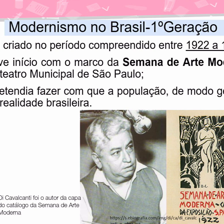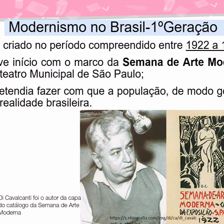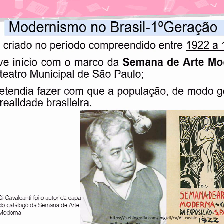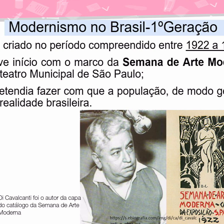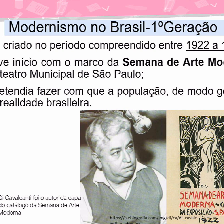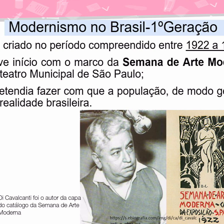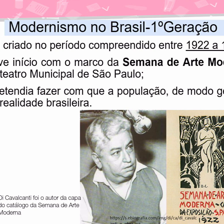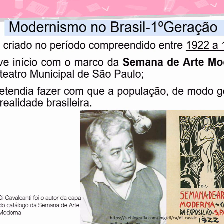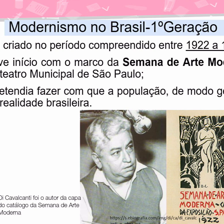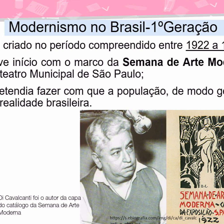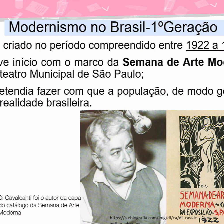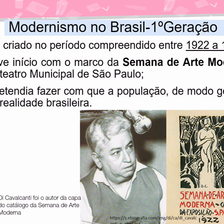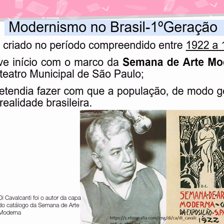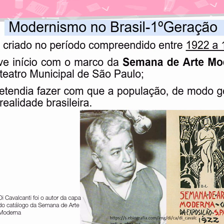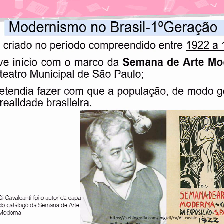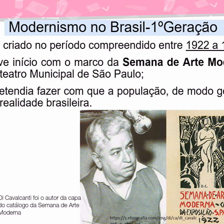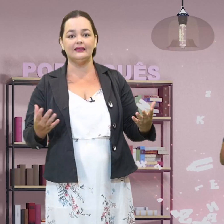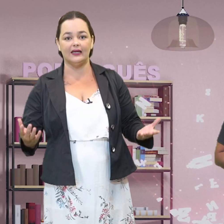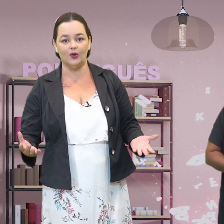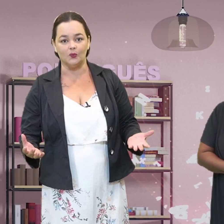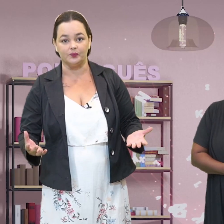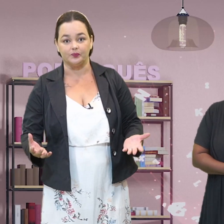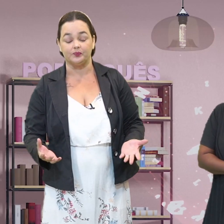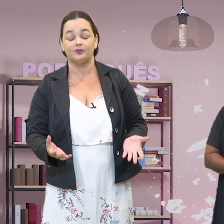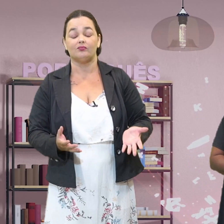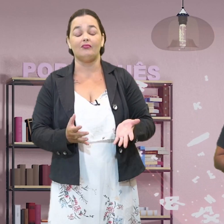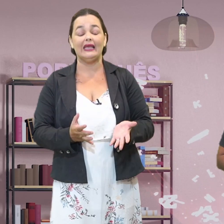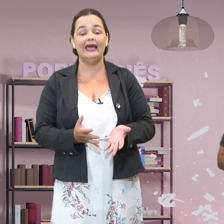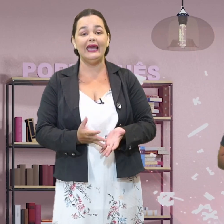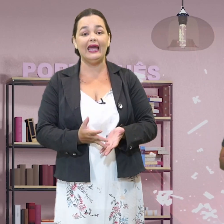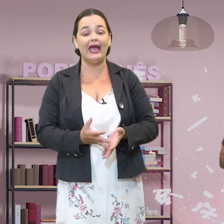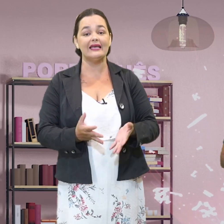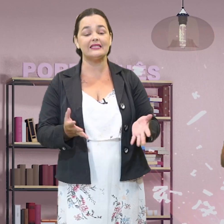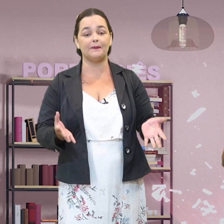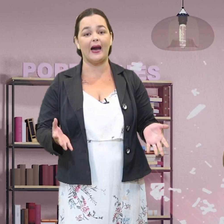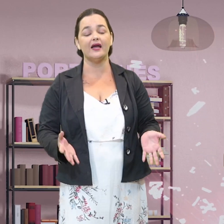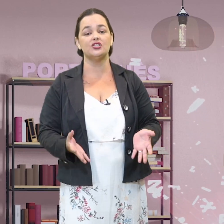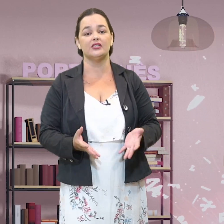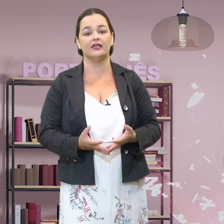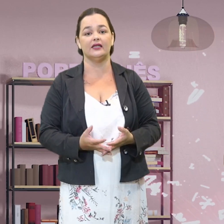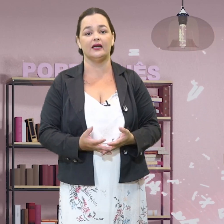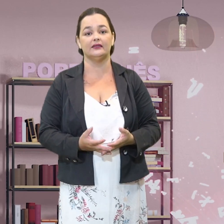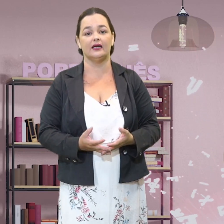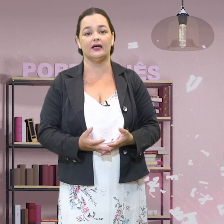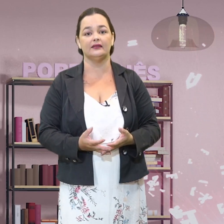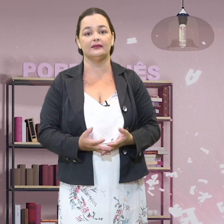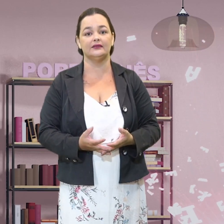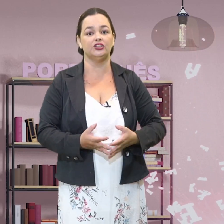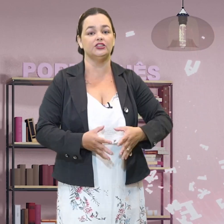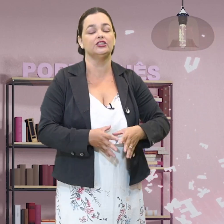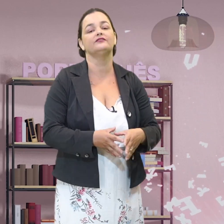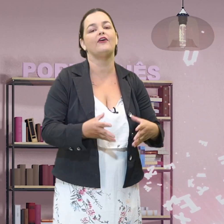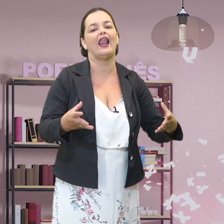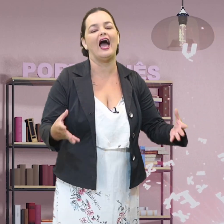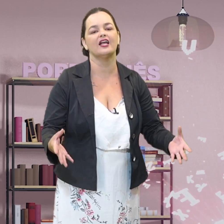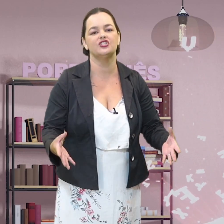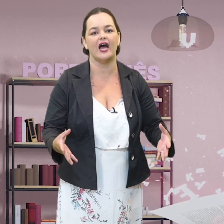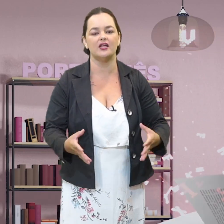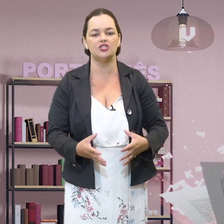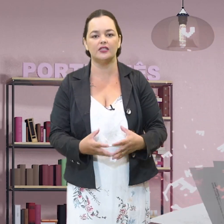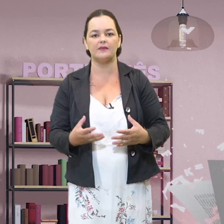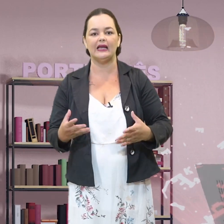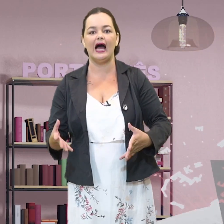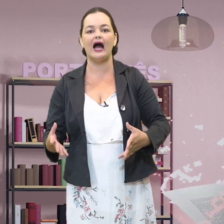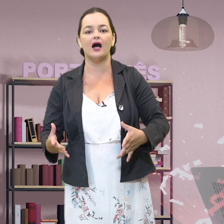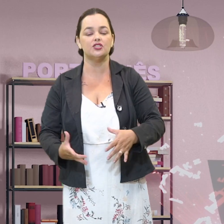realidade brasileira, galera? Até então, essa parte de falar de